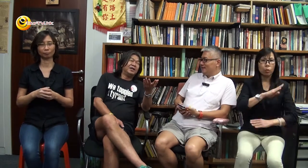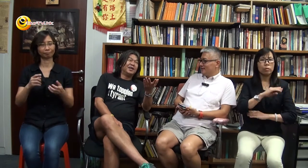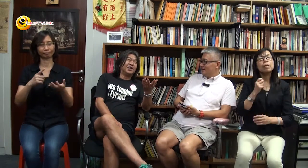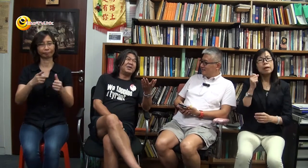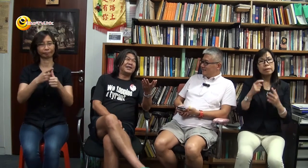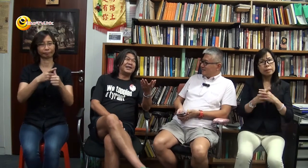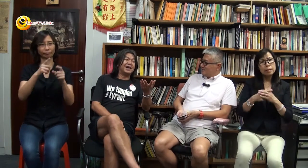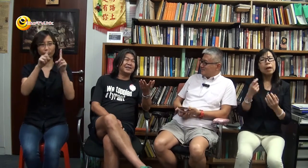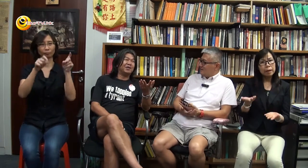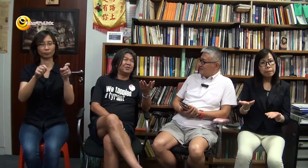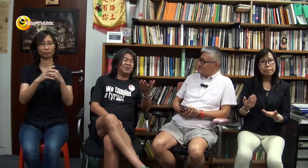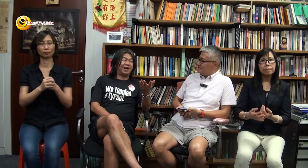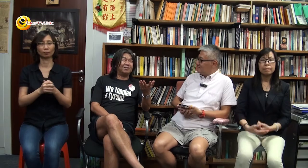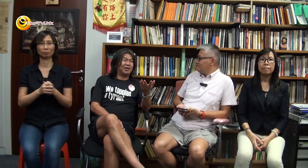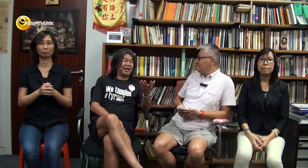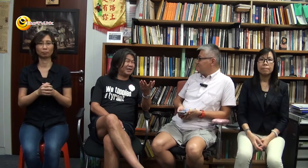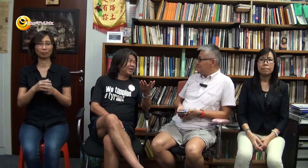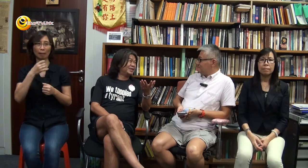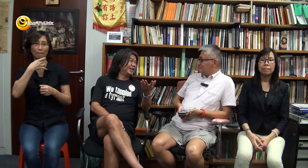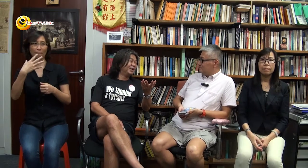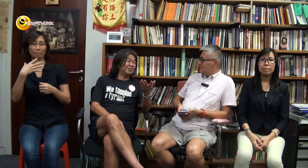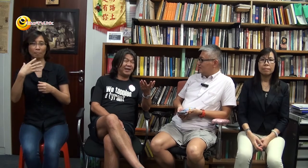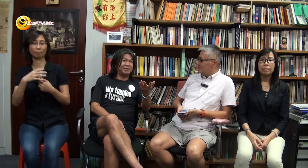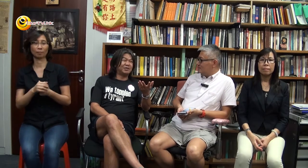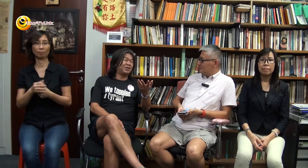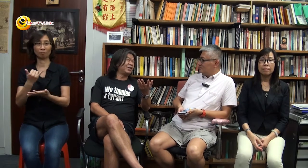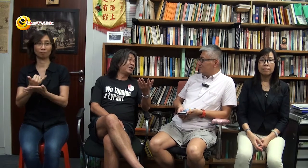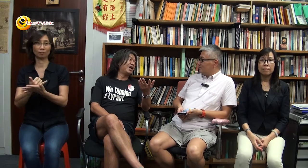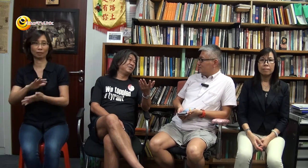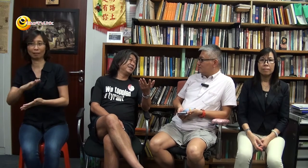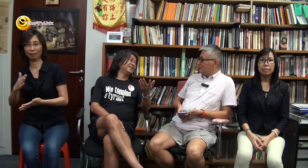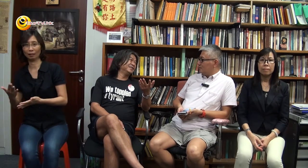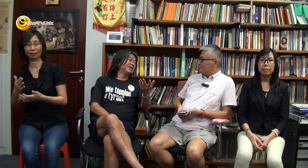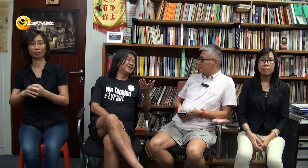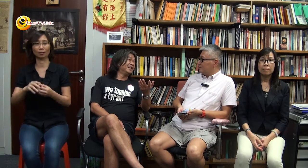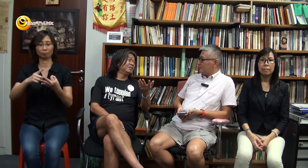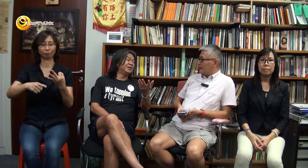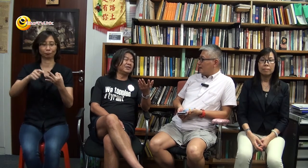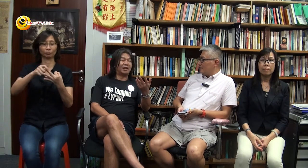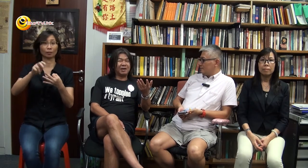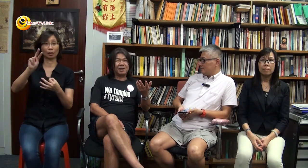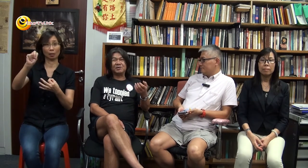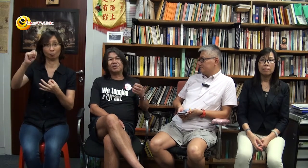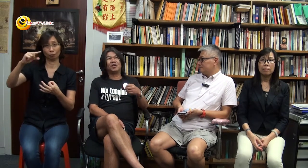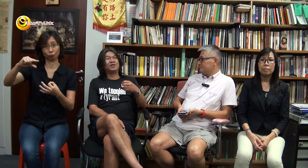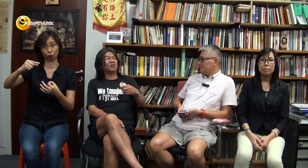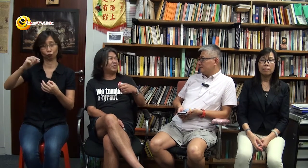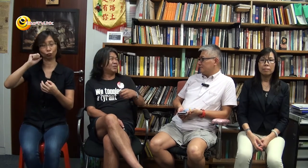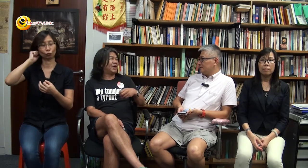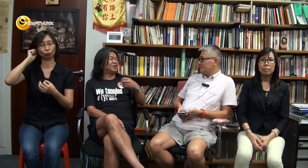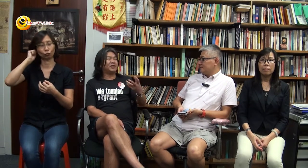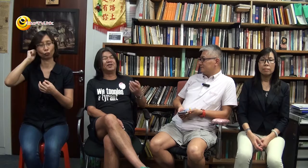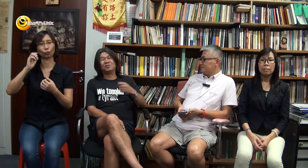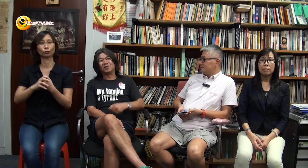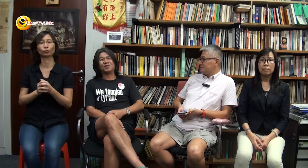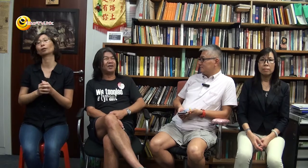題，佢都未死得嘅時候，阿吳蔚蘭就嚟死咗，吳蔚蘭發覺有癌症， 要走啦， 要走啦，咁就將蘇錦